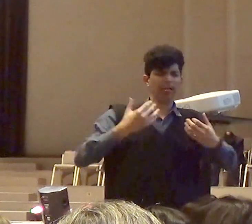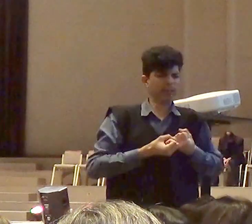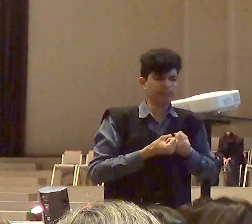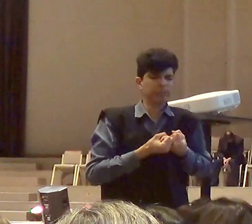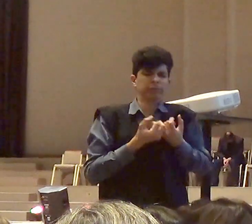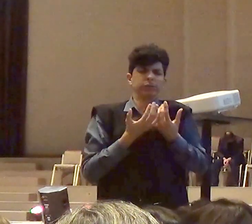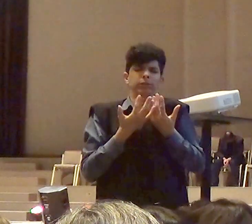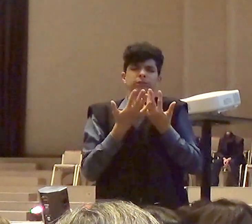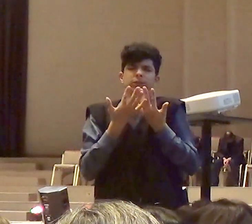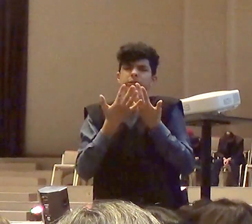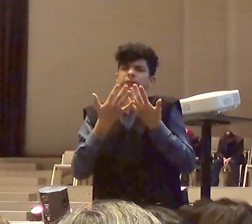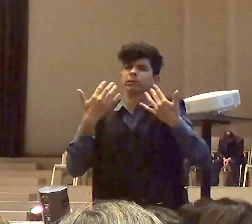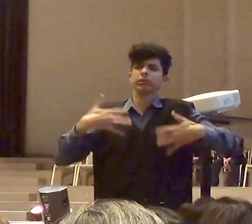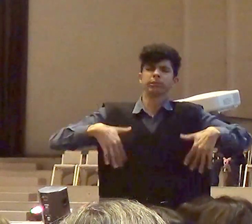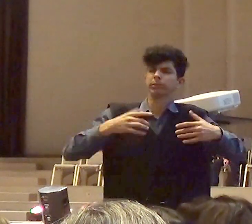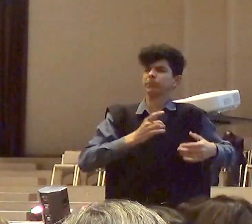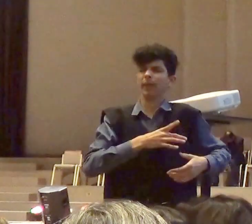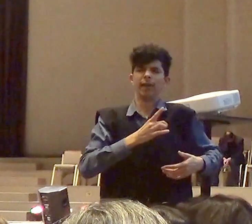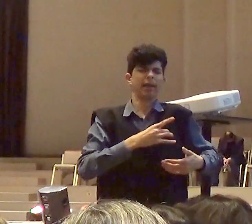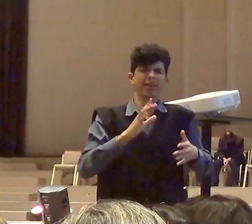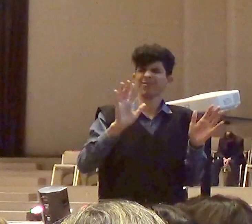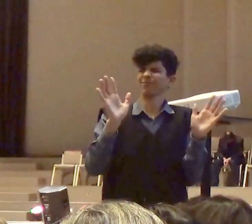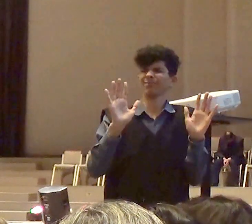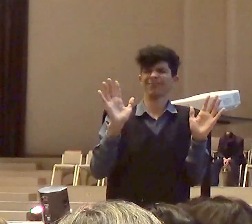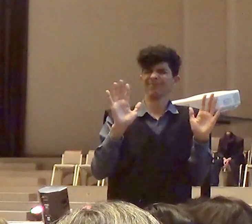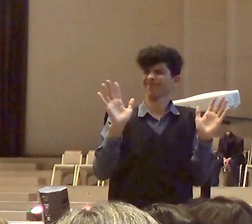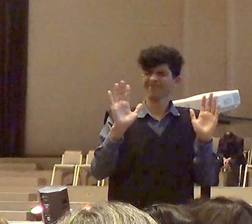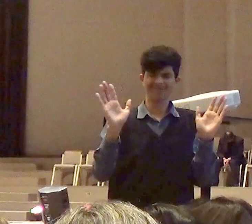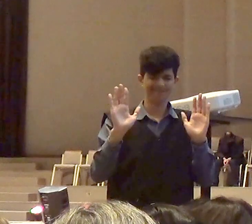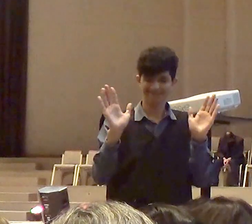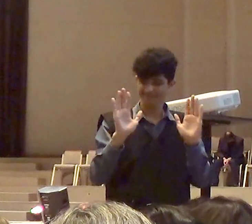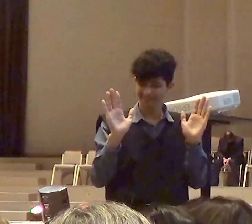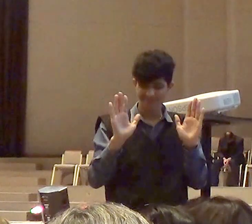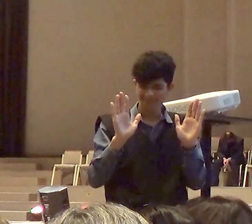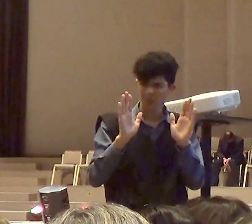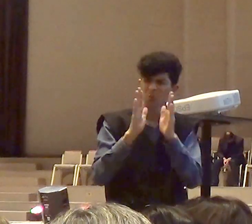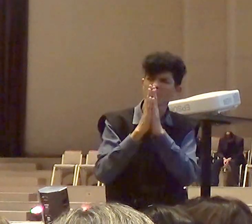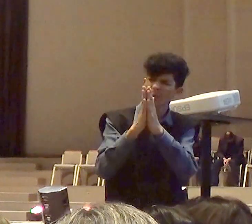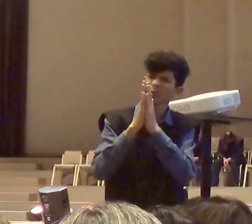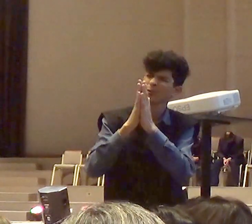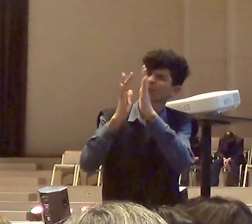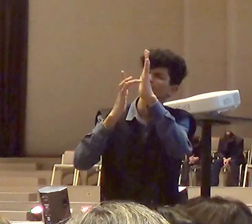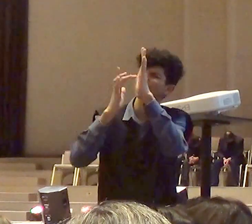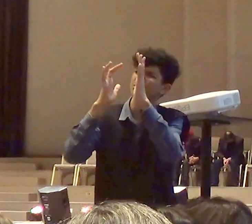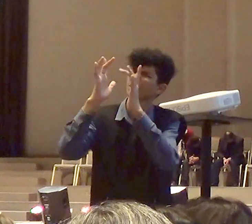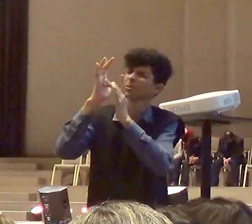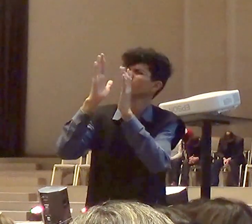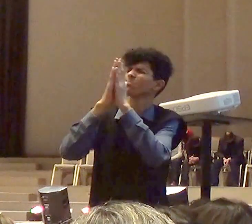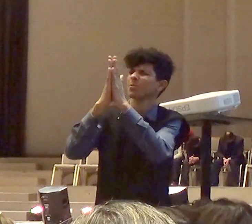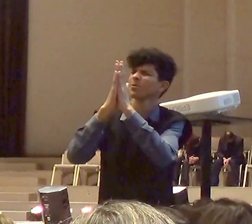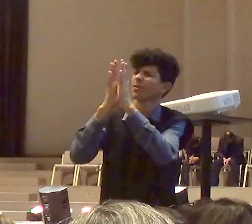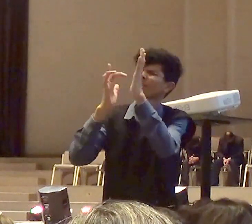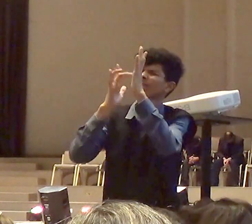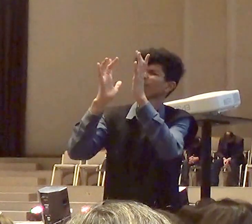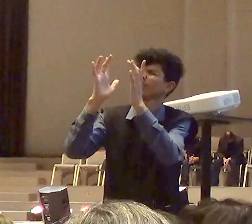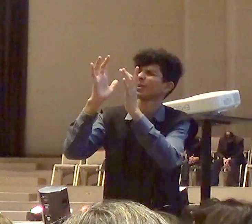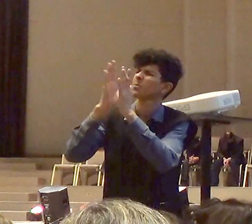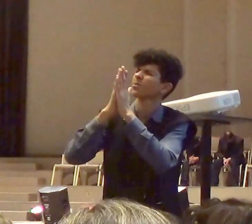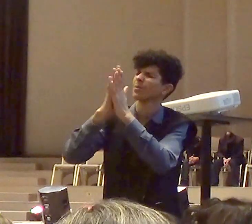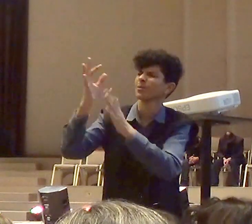medo do buraco que vai ficar dentro da minha alma então Jesus manda o teu espírito